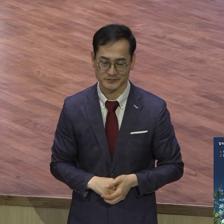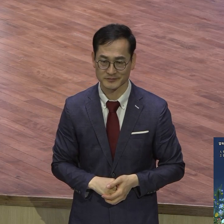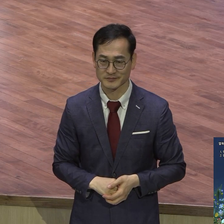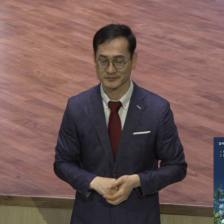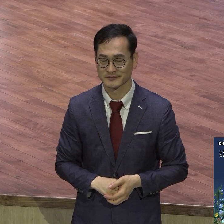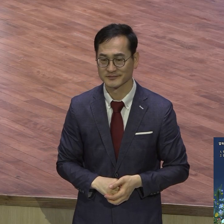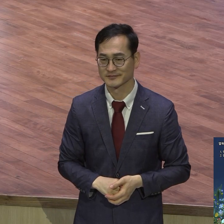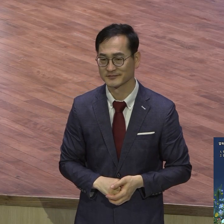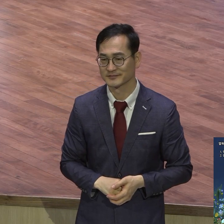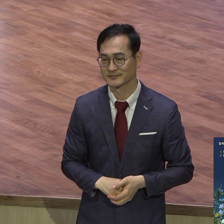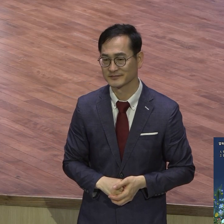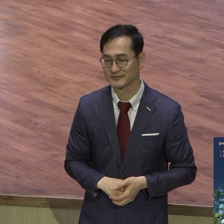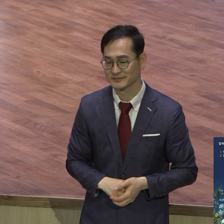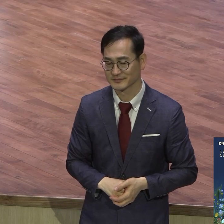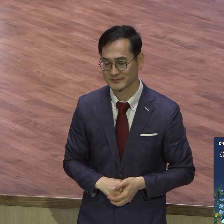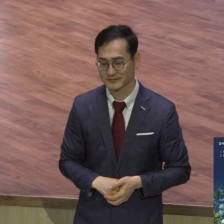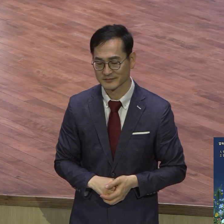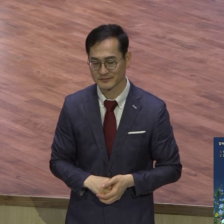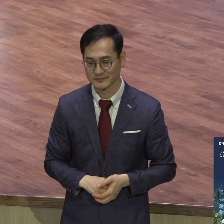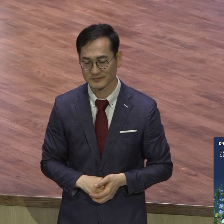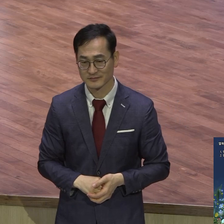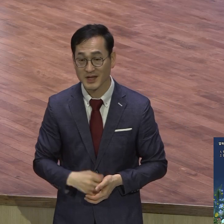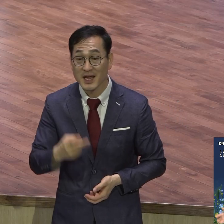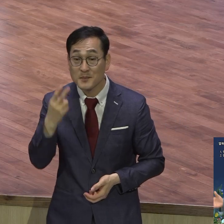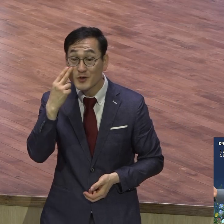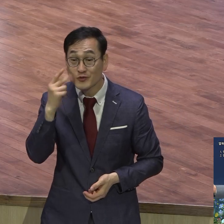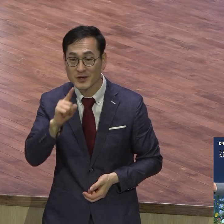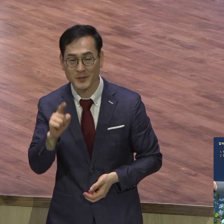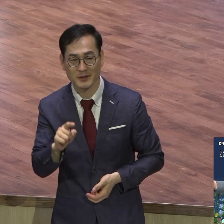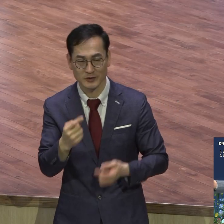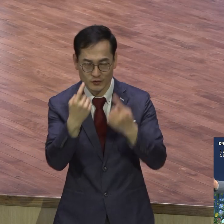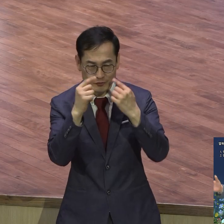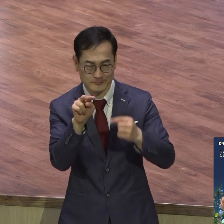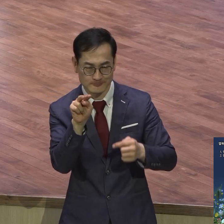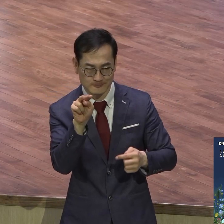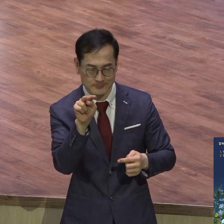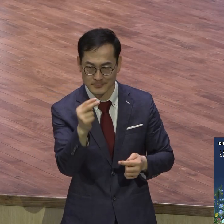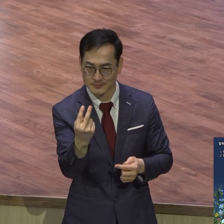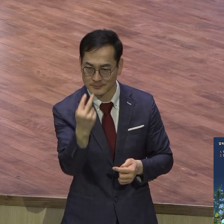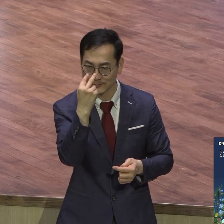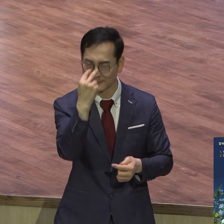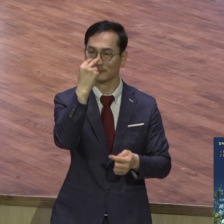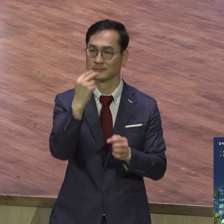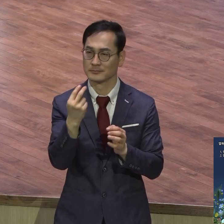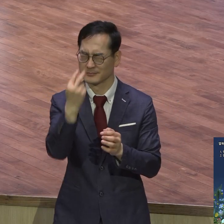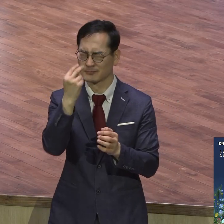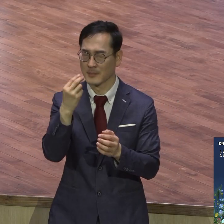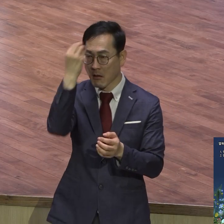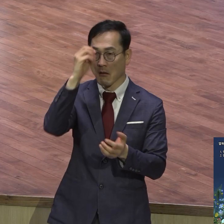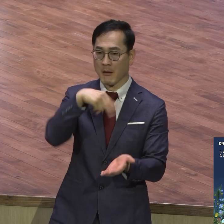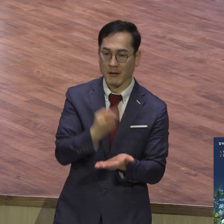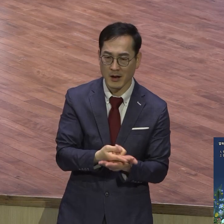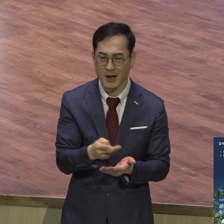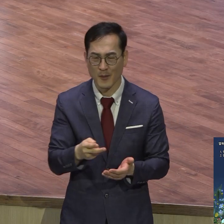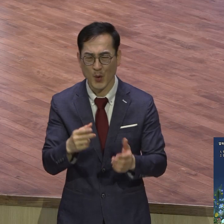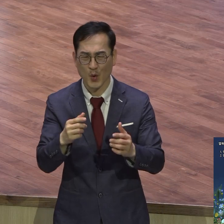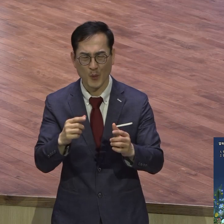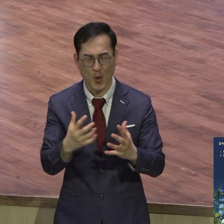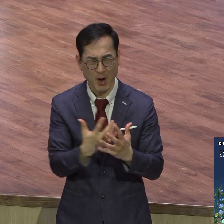봅니까? 한번 테레비 보세요. 눈 찔러 자빠지고 그거 수만 명이서 모여 큰 운동장